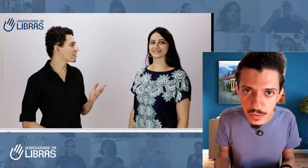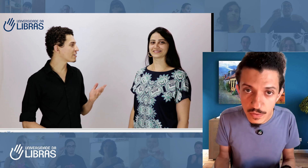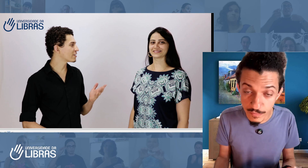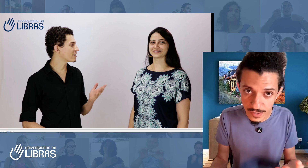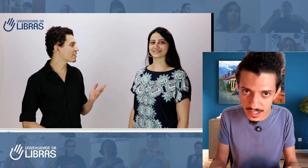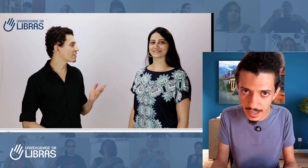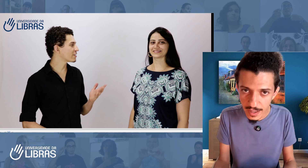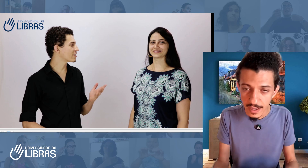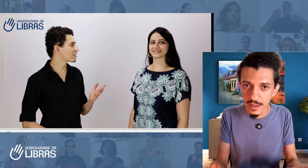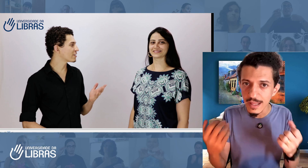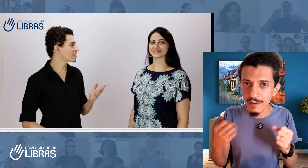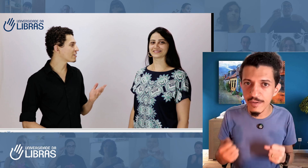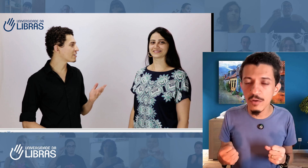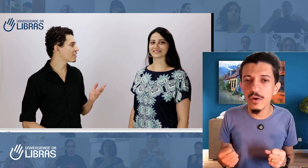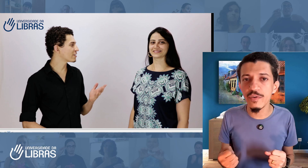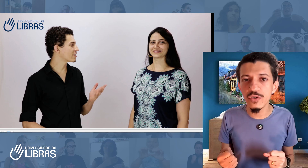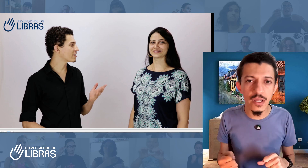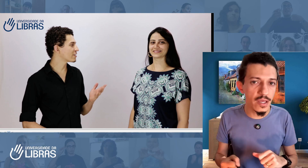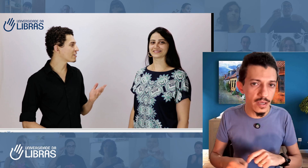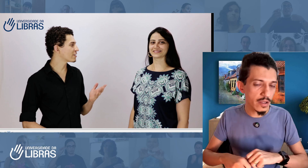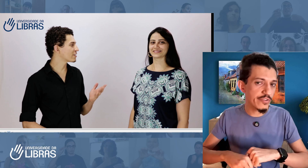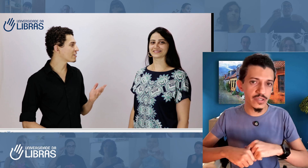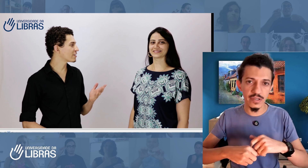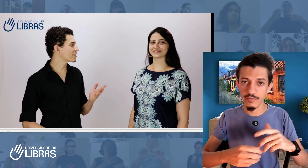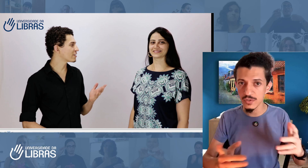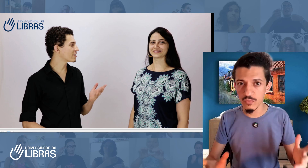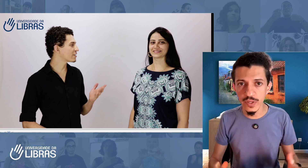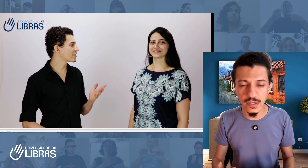isso, você que está vendo o meu vídeo aqui, que